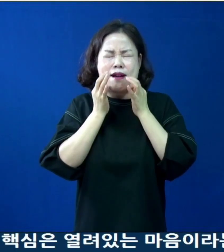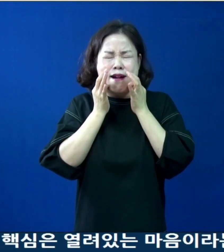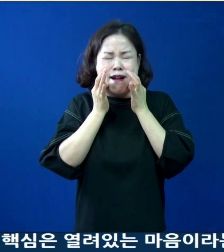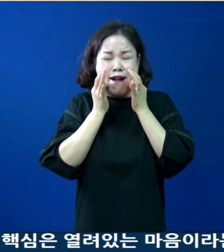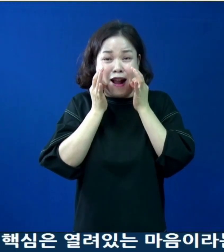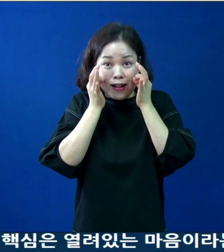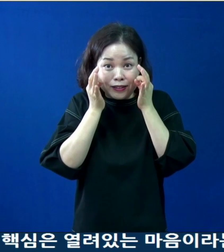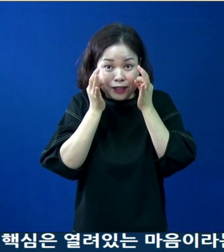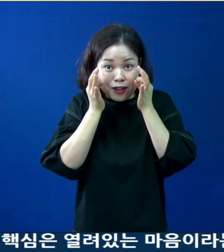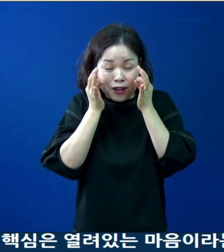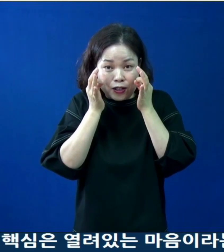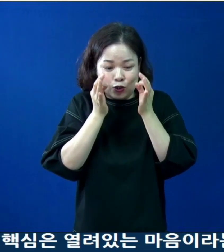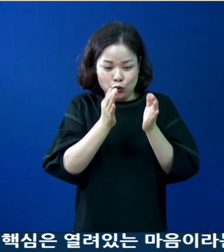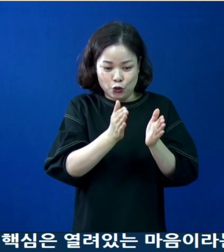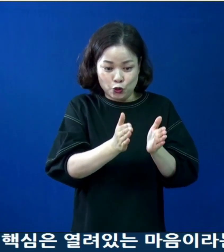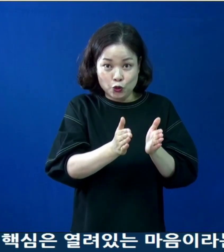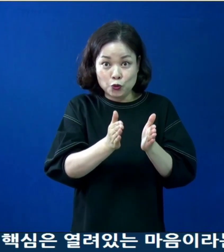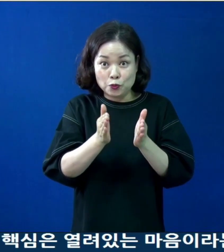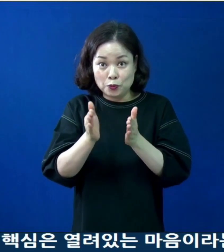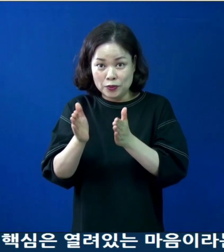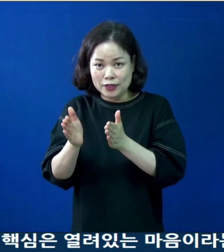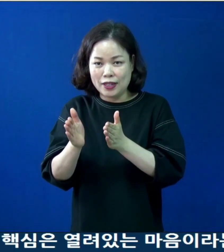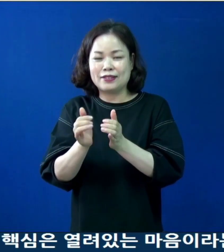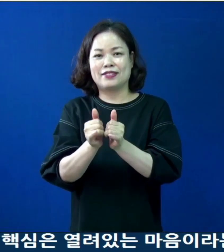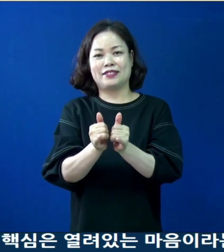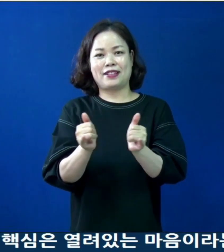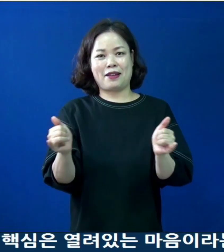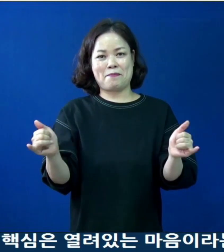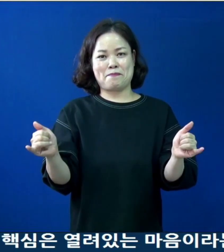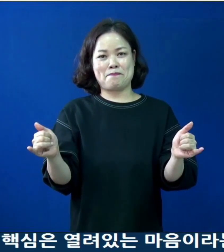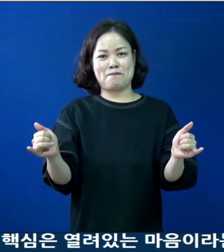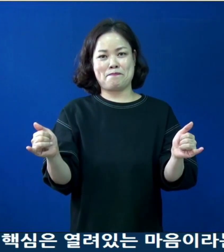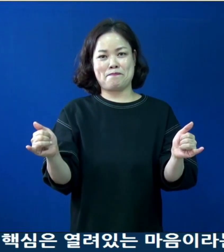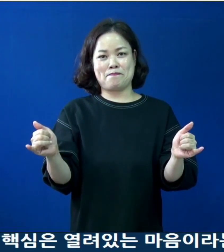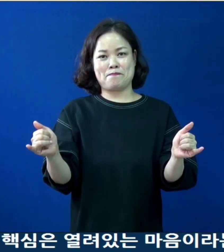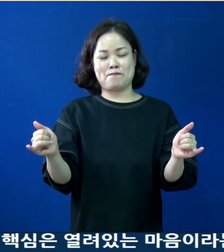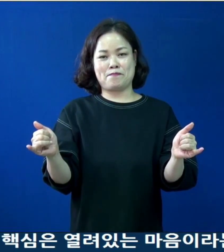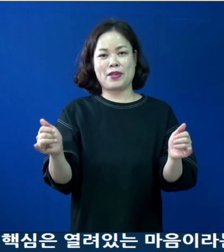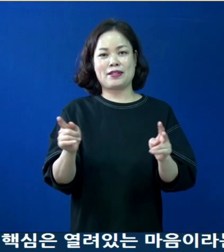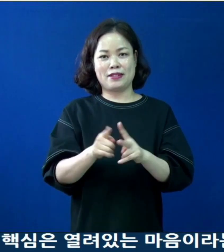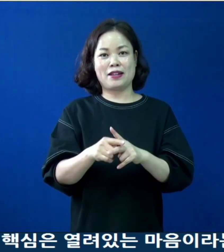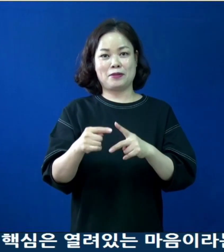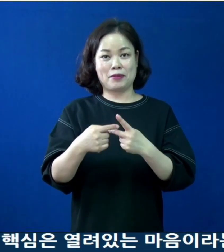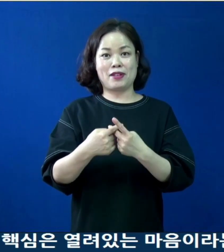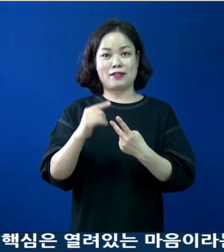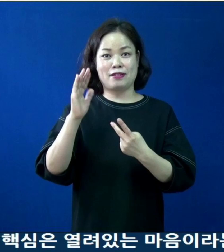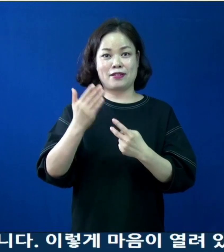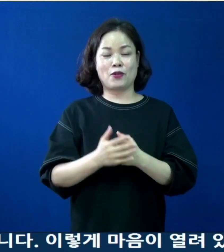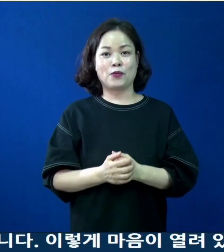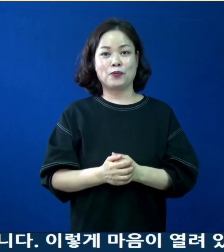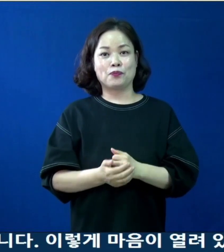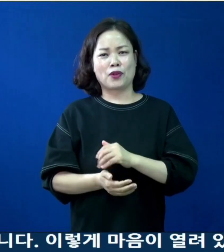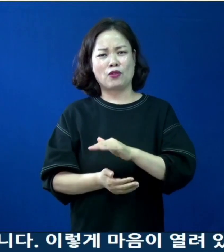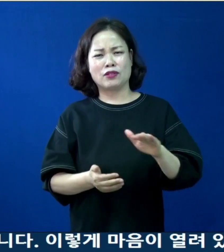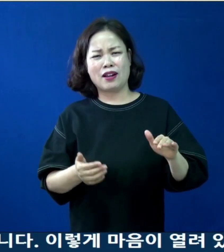간절함이란 말은 준비되어 있는 사람이다. 이렇게 이해하시면 좋습니다. 우리가 맨날 간절할 수는